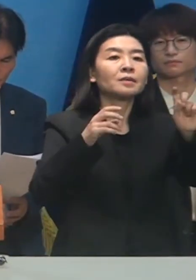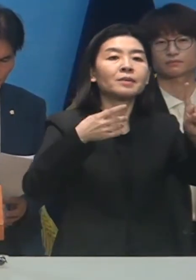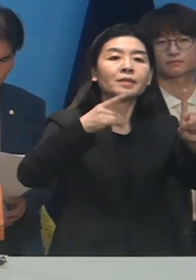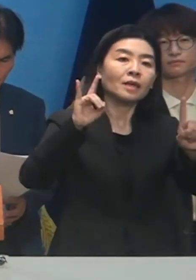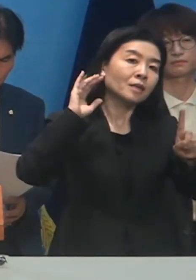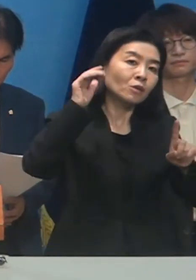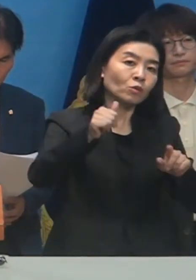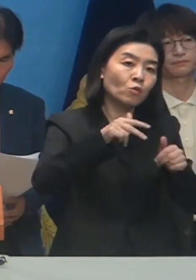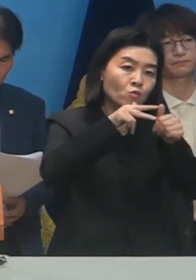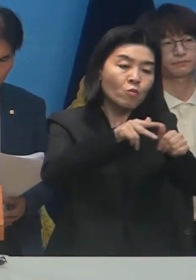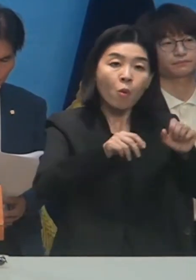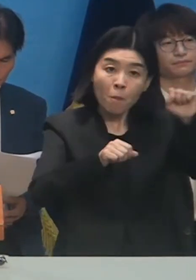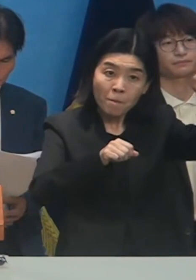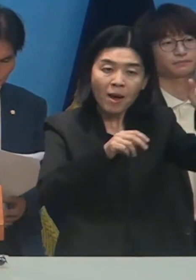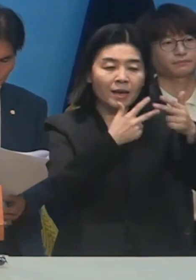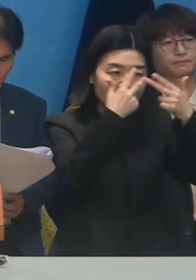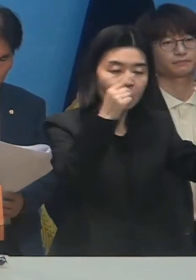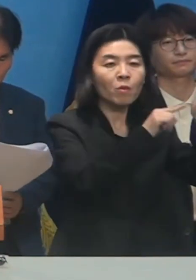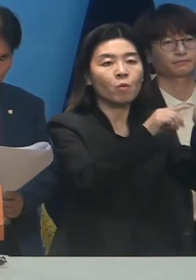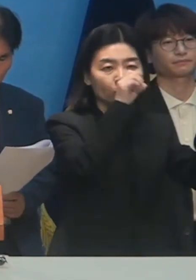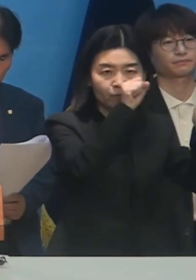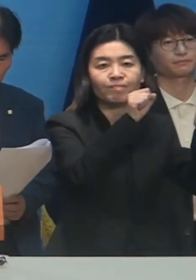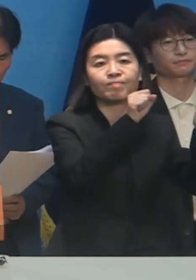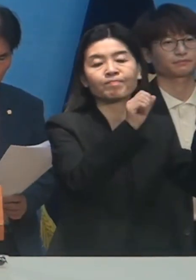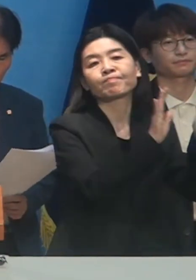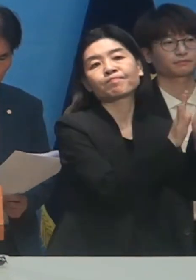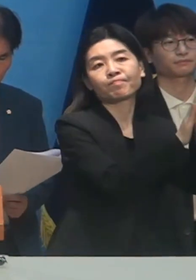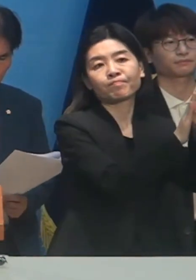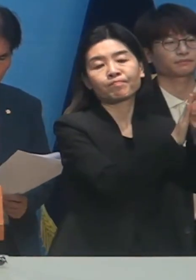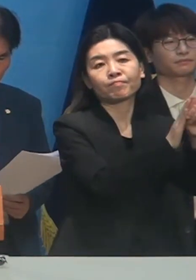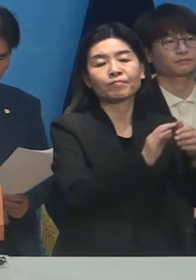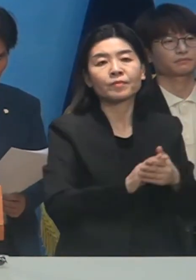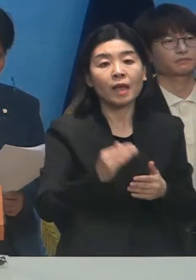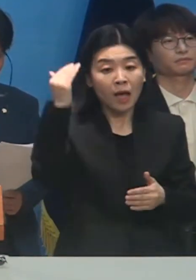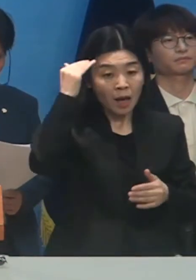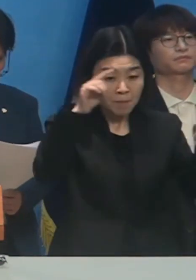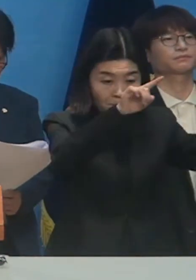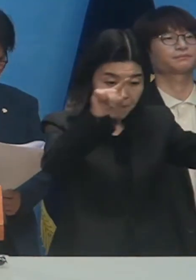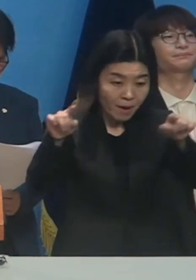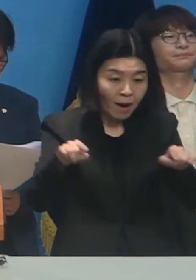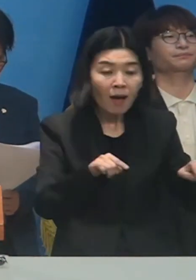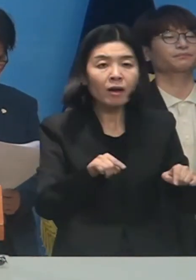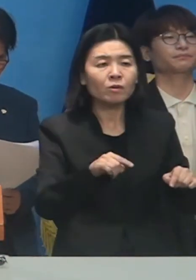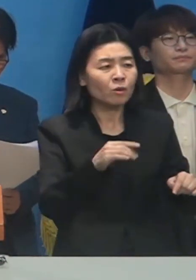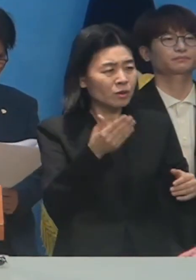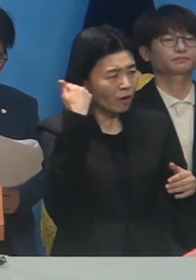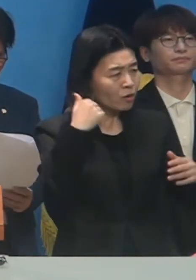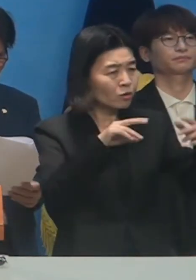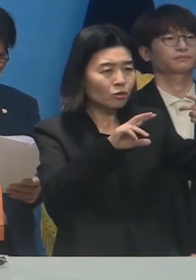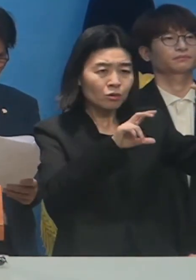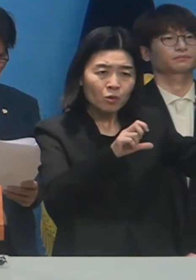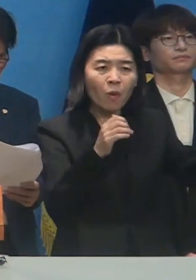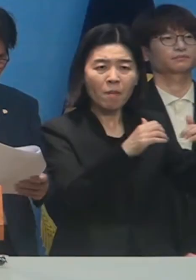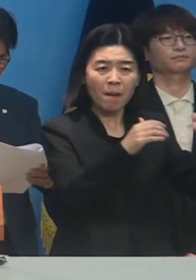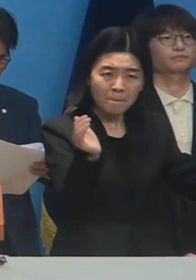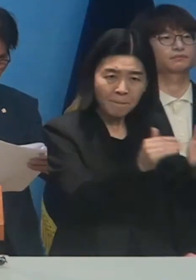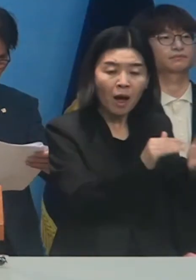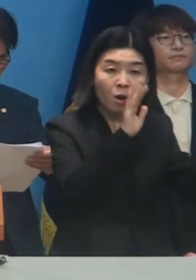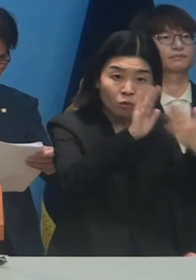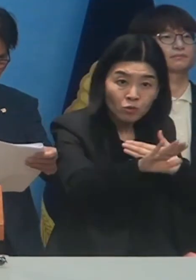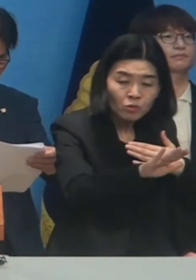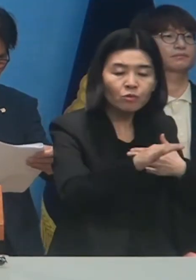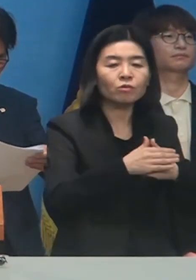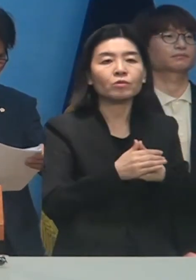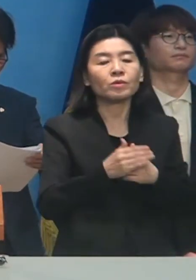이재명 후보를 지지합니다. 현재 한반도에는 냉전 종식 이후 마땅히 찾아왔어야